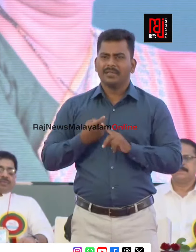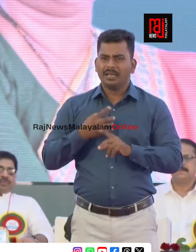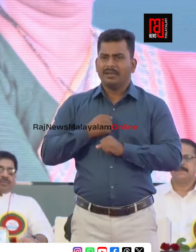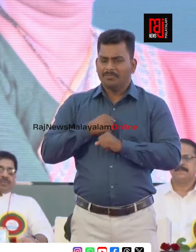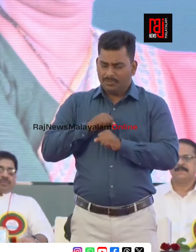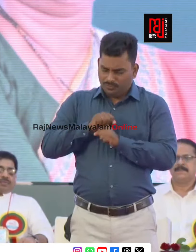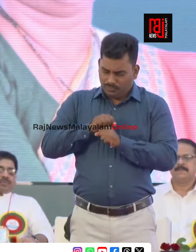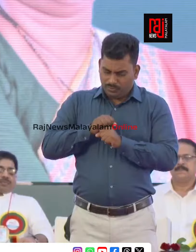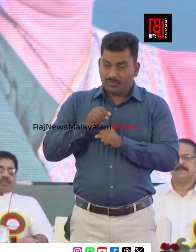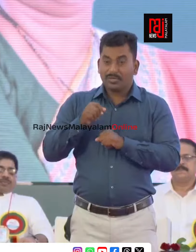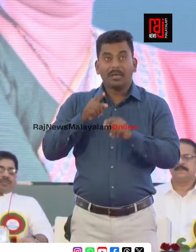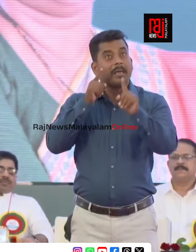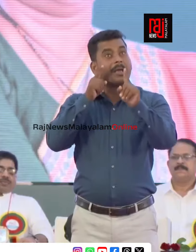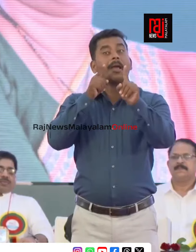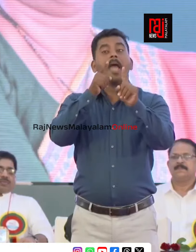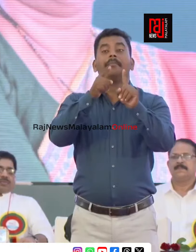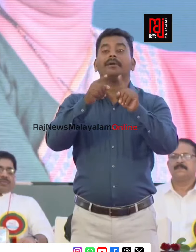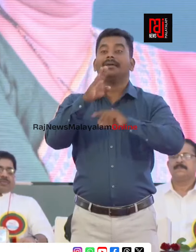സമൂഹത്തിൻ്റെ മുഖ്യധാരയിലേക്ക്